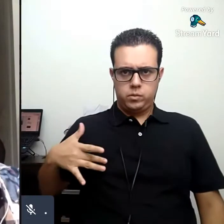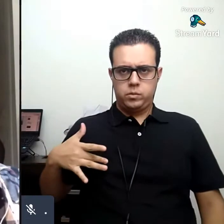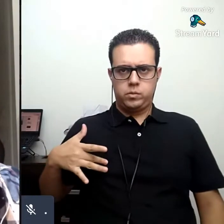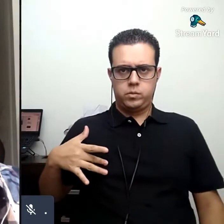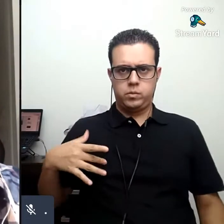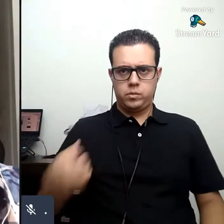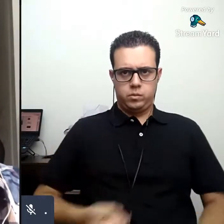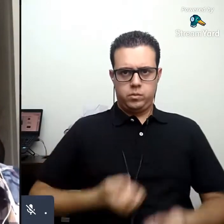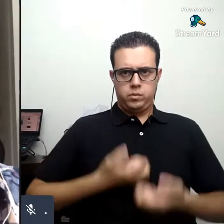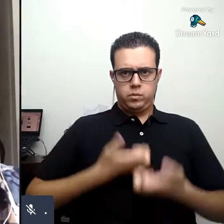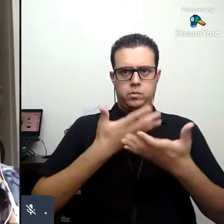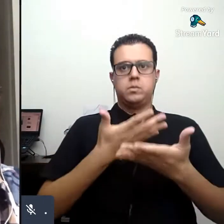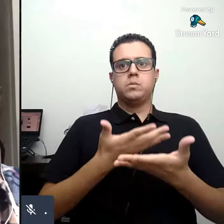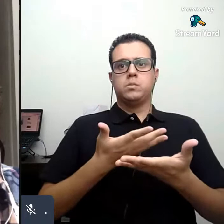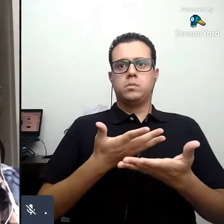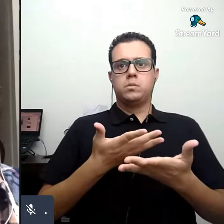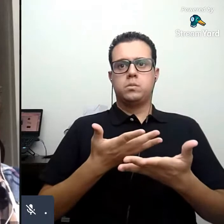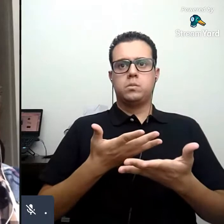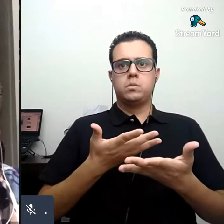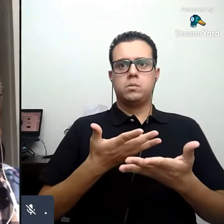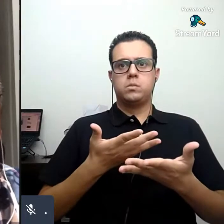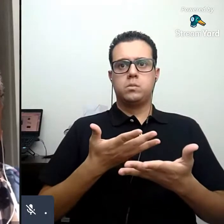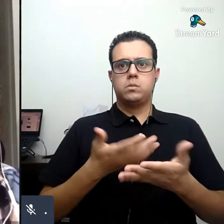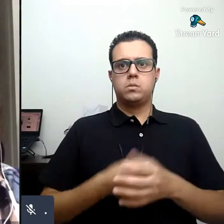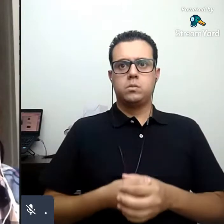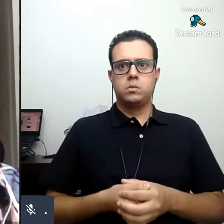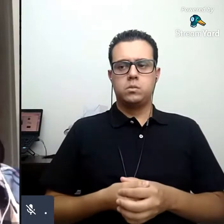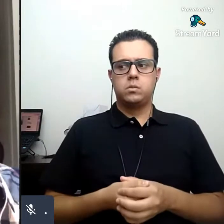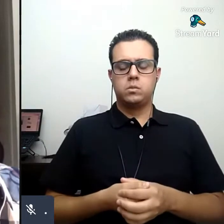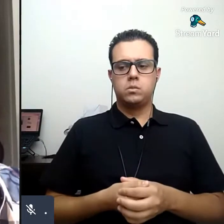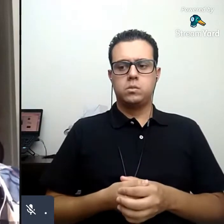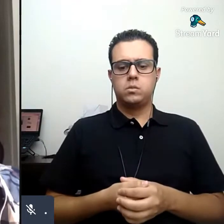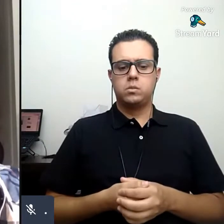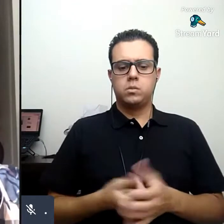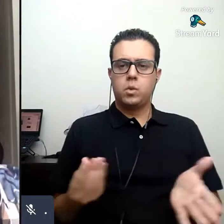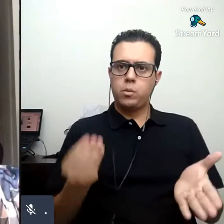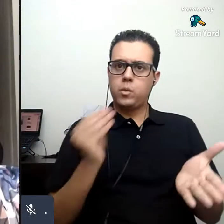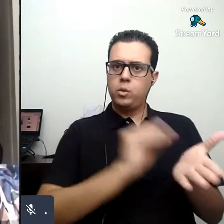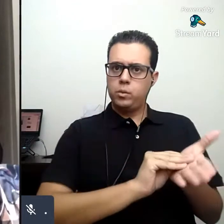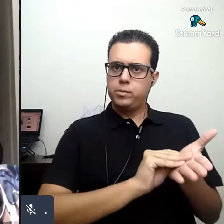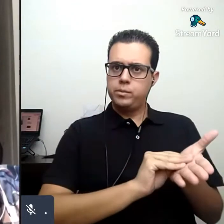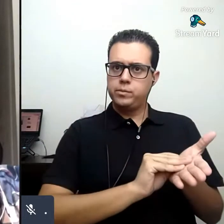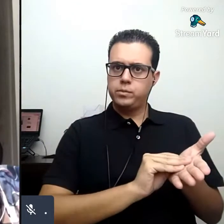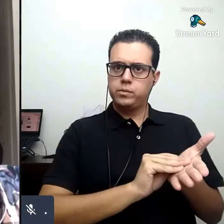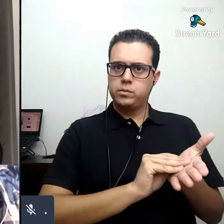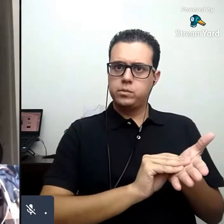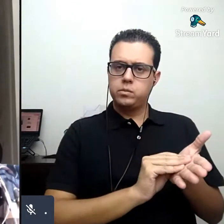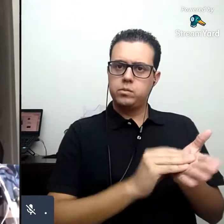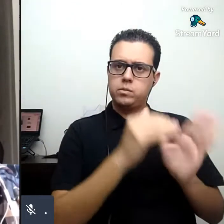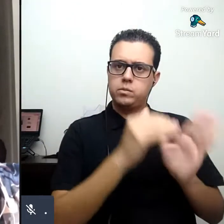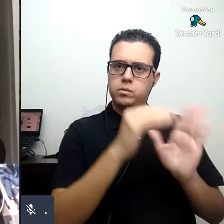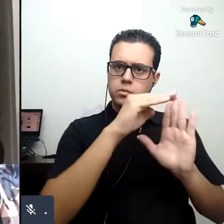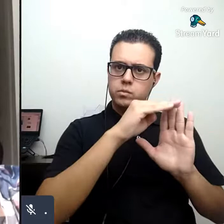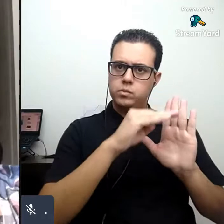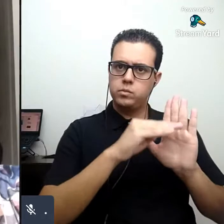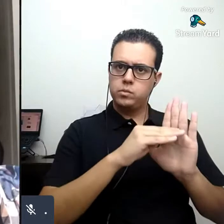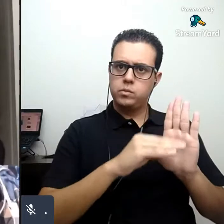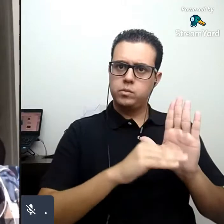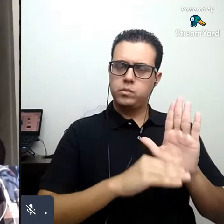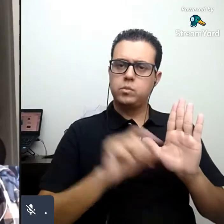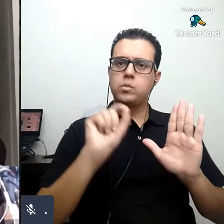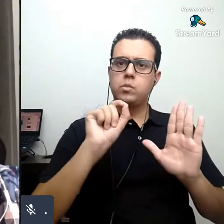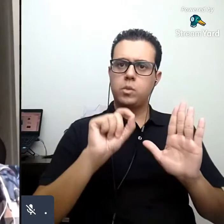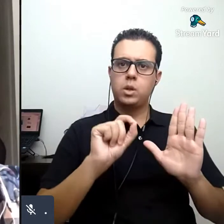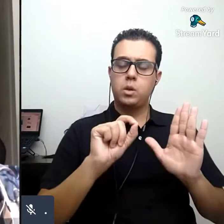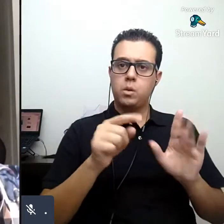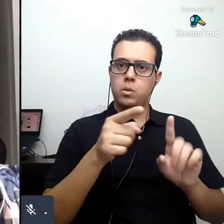Santo, vai colocar os argumentos nesta ordem? O primeiro milagre é